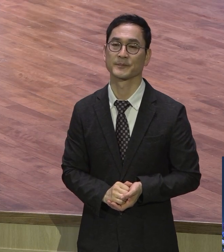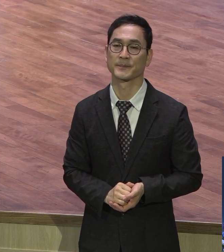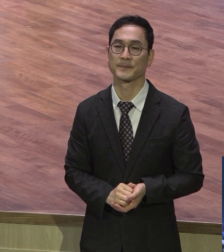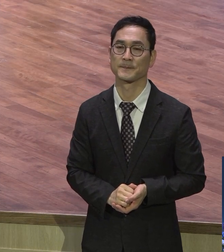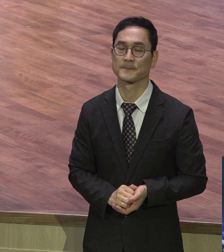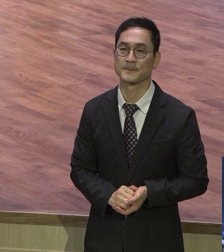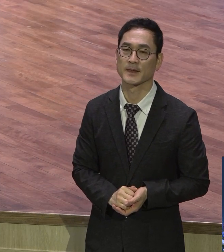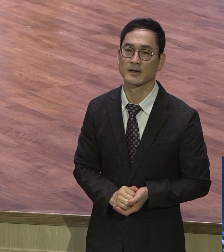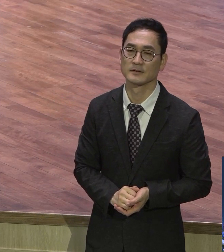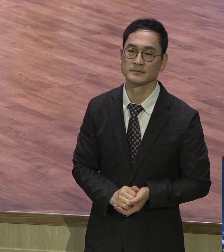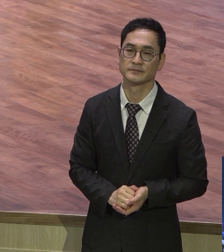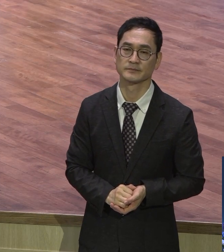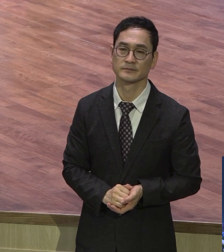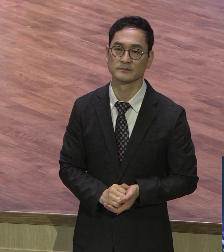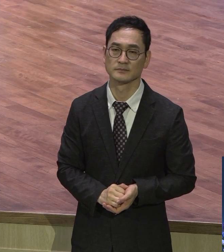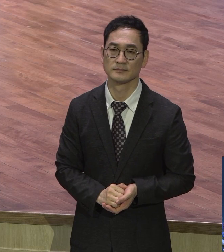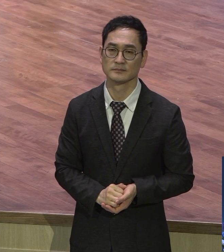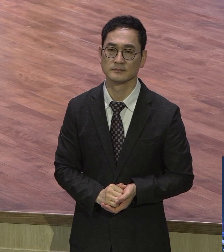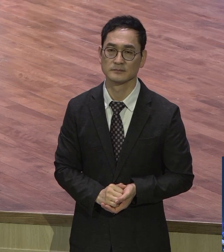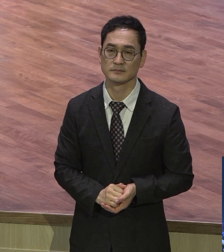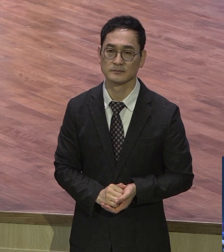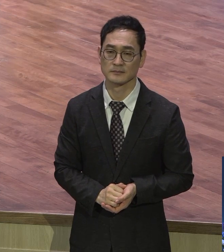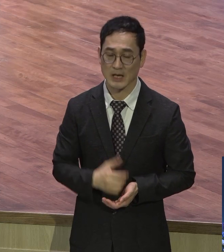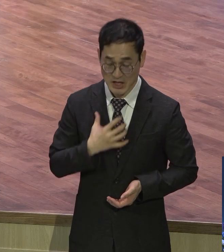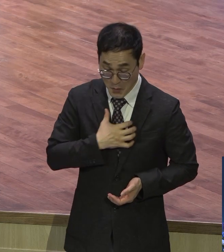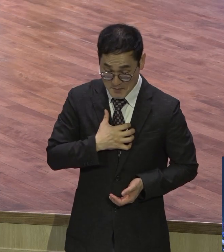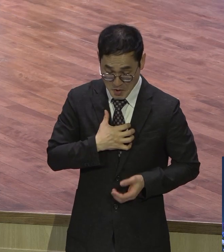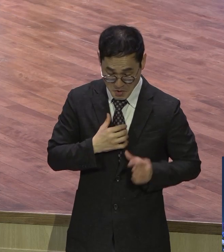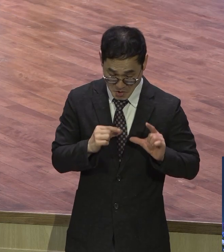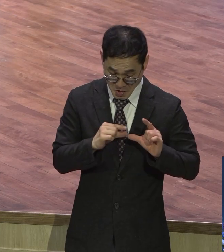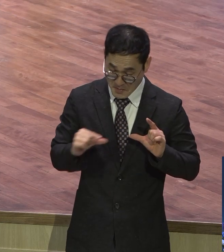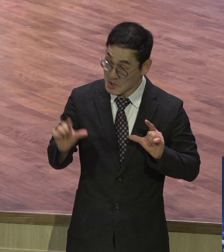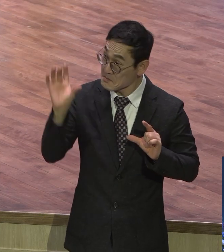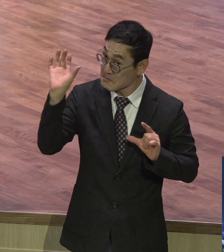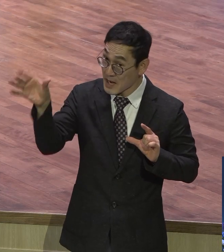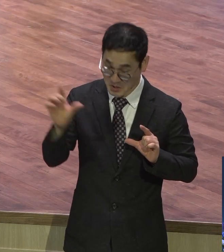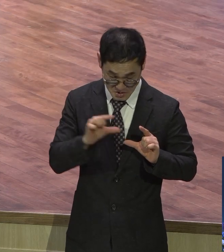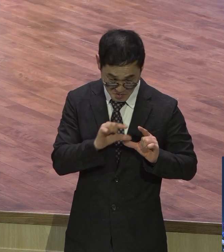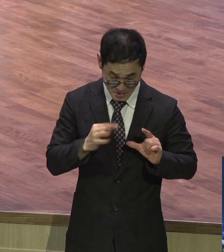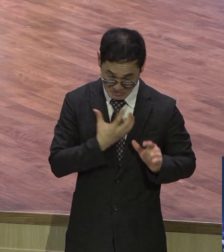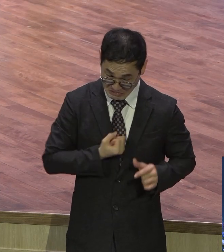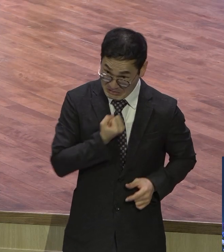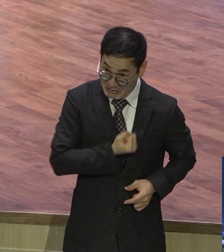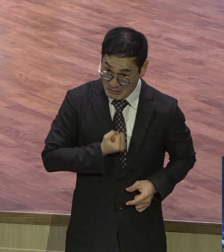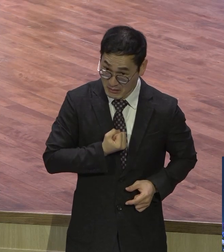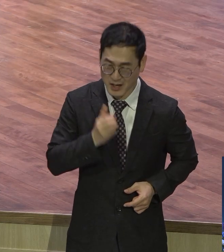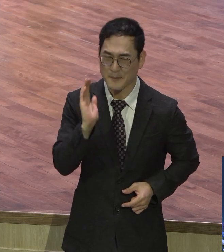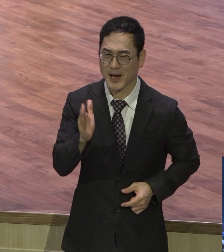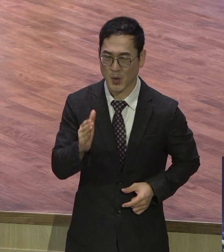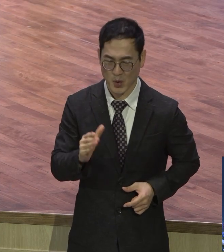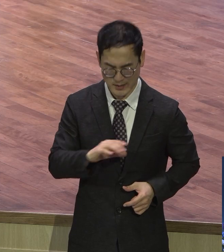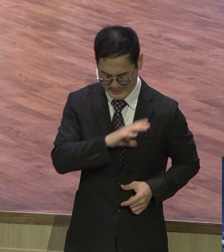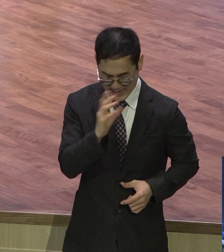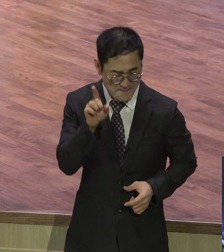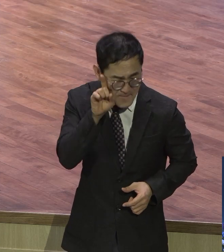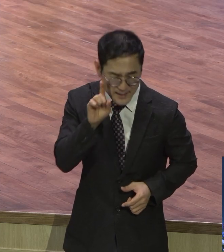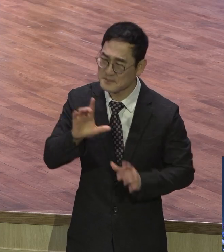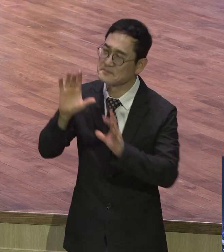하나도 들고 있지 말고 다 맡겨라. 들고